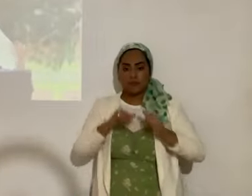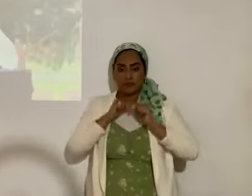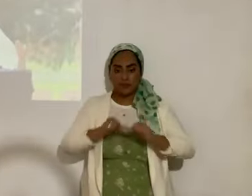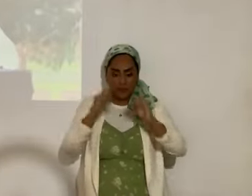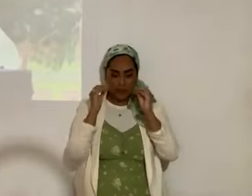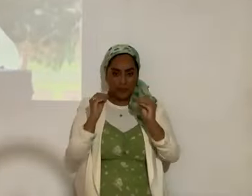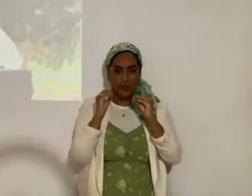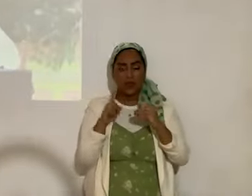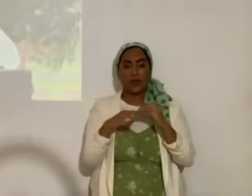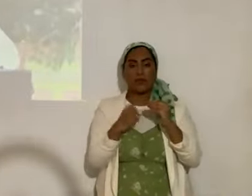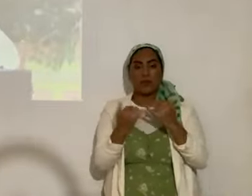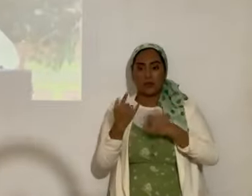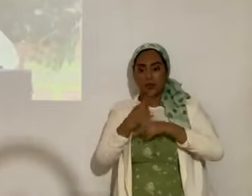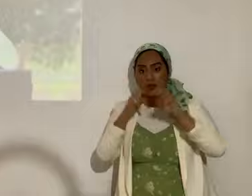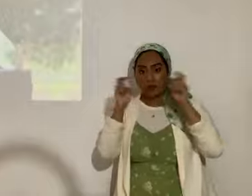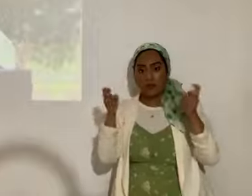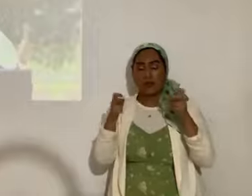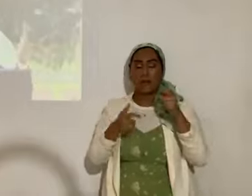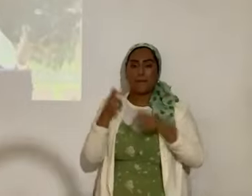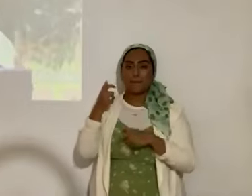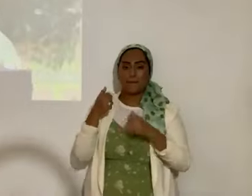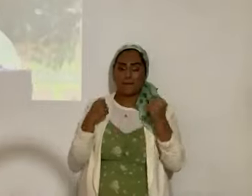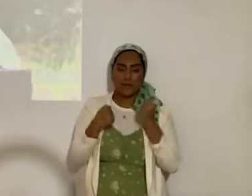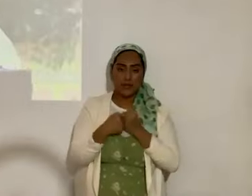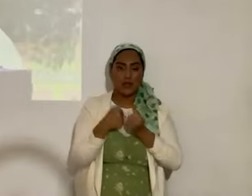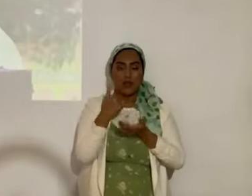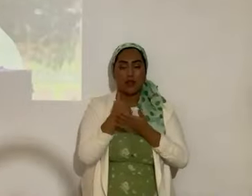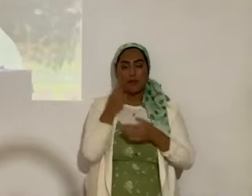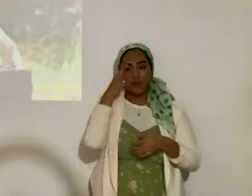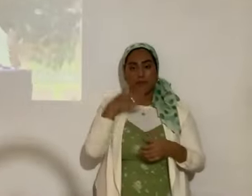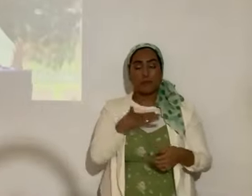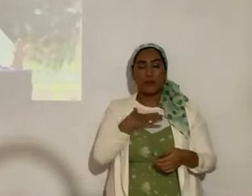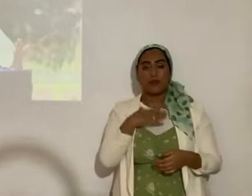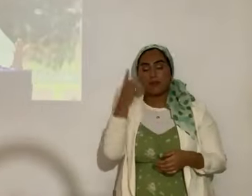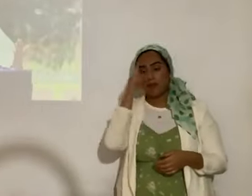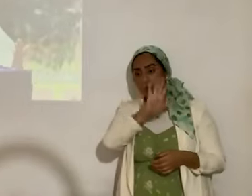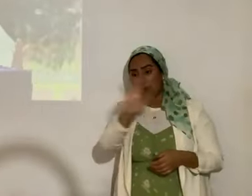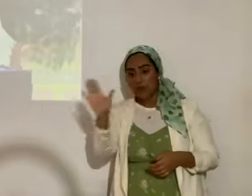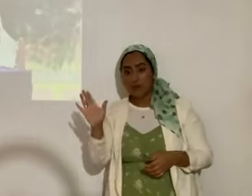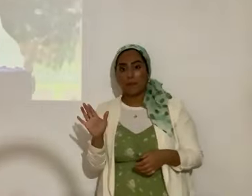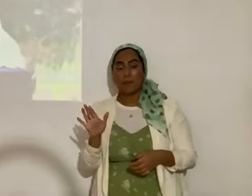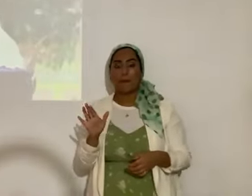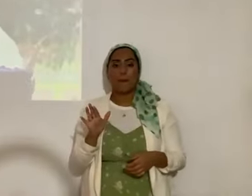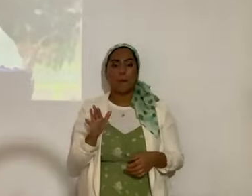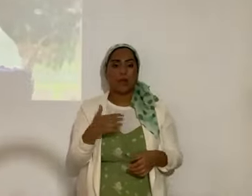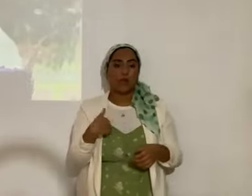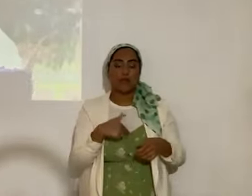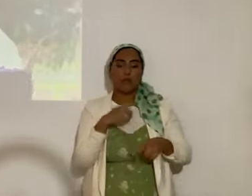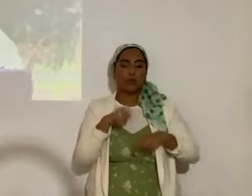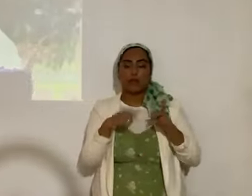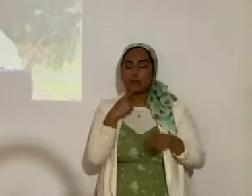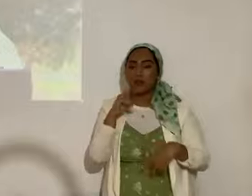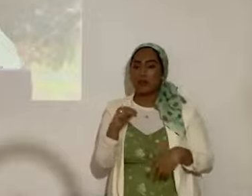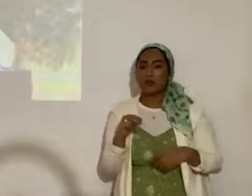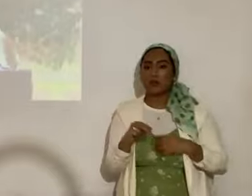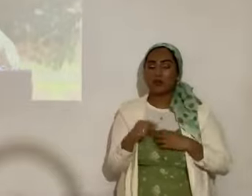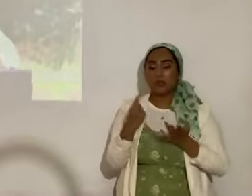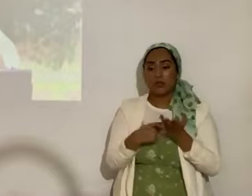ministrando los temas que han sido de mucha edificación para un servidor para ustedes y realmente no podemos decir que no